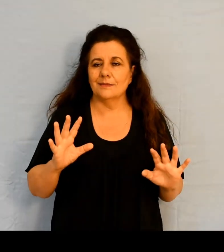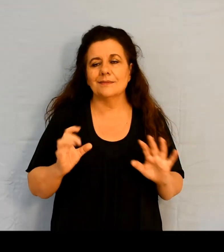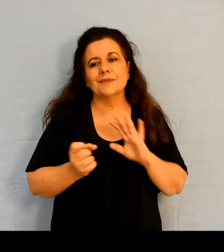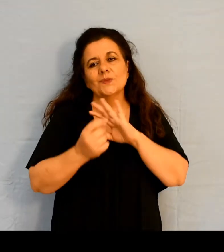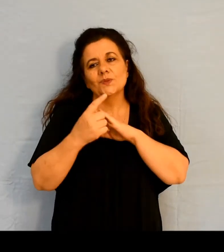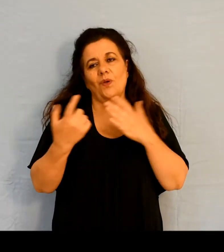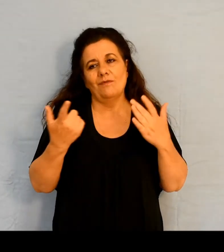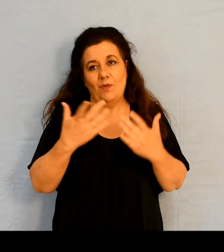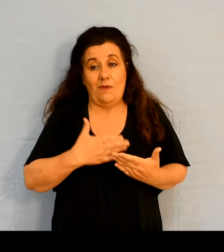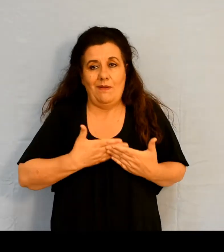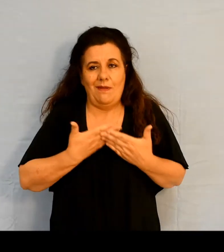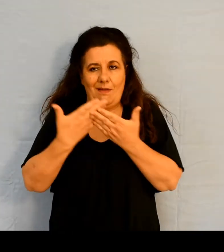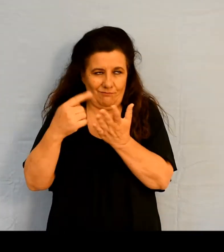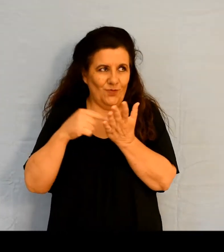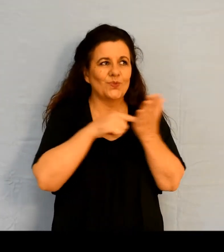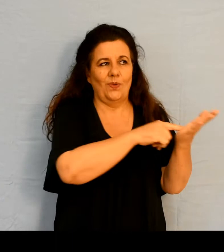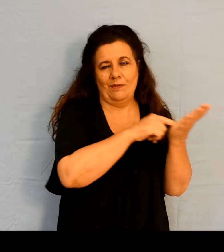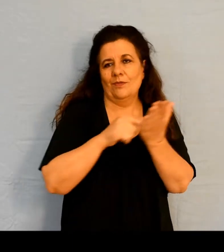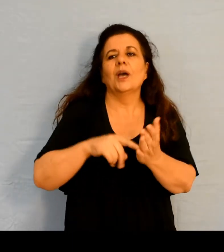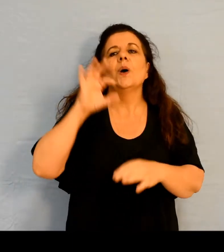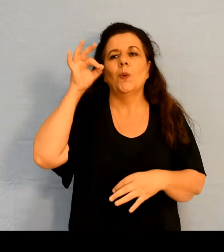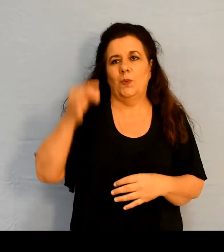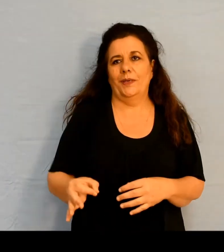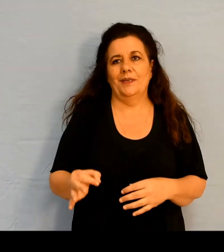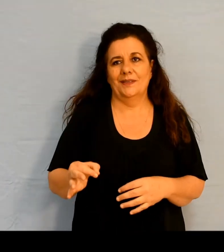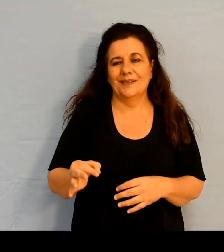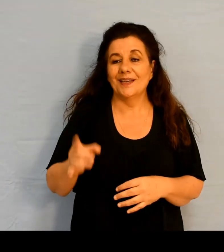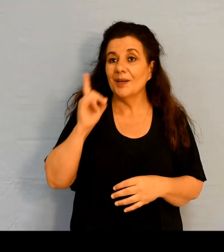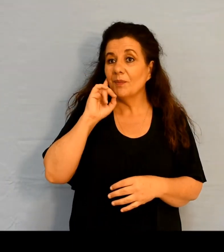Car celui qui aime les autres a pleinement accompli la loi.